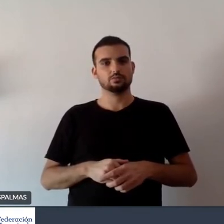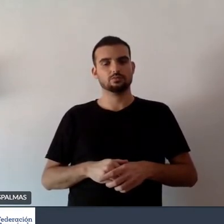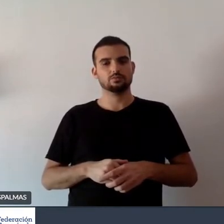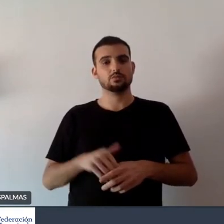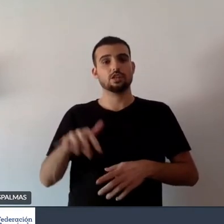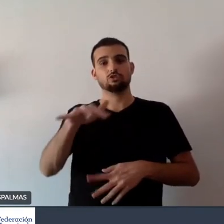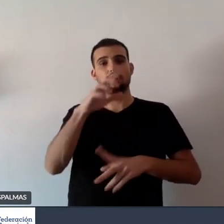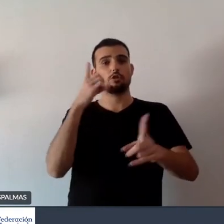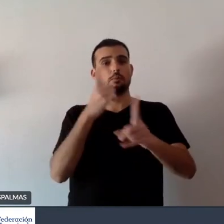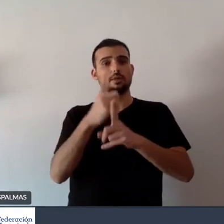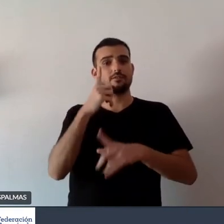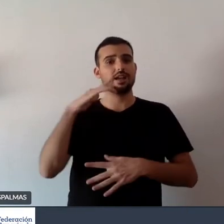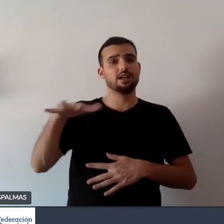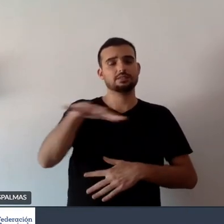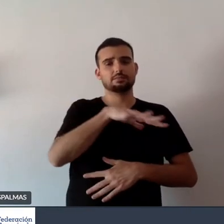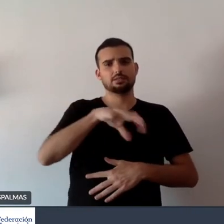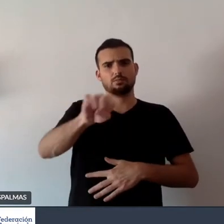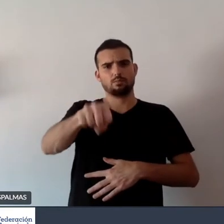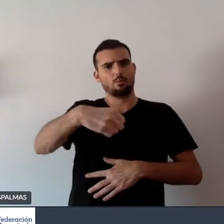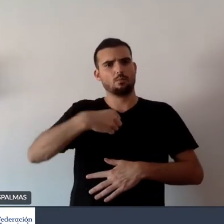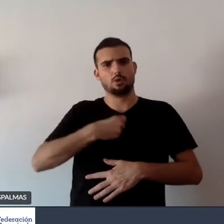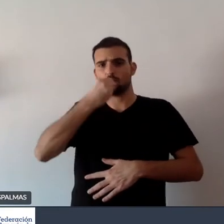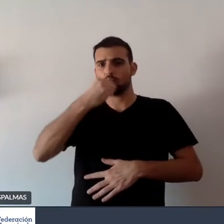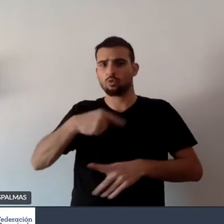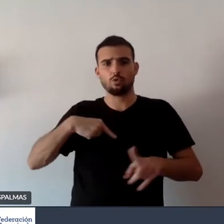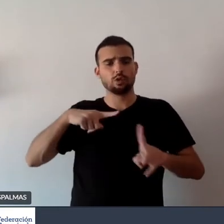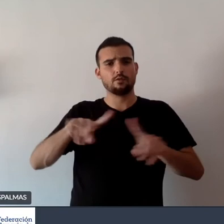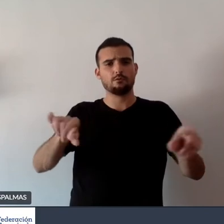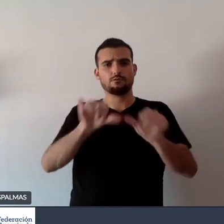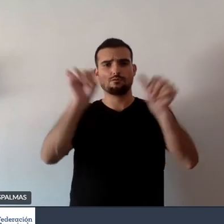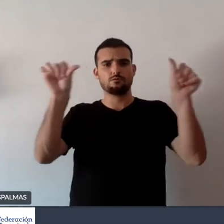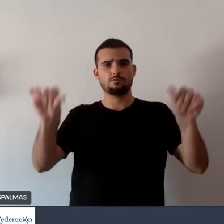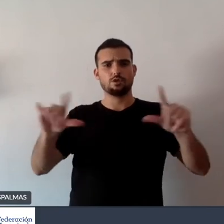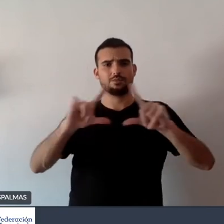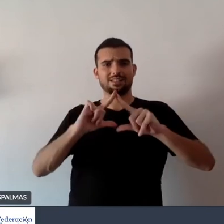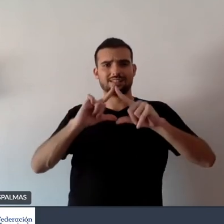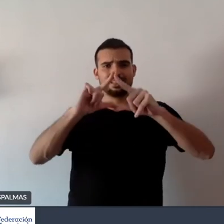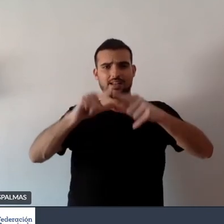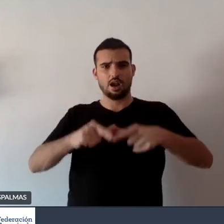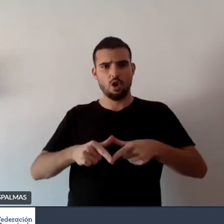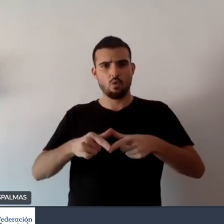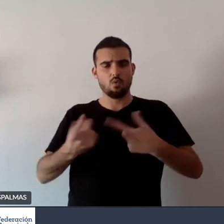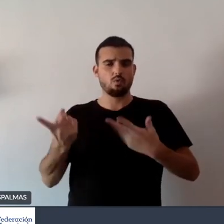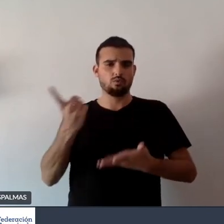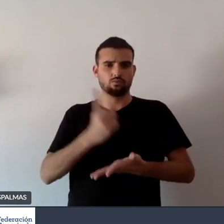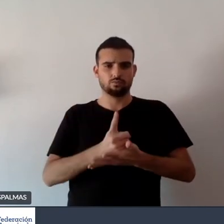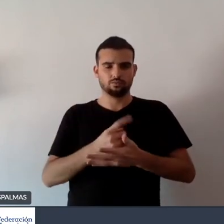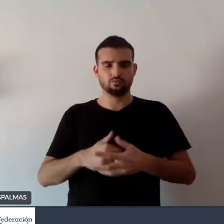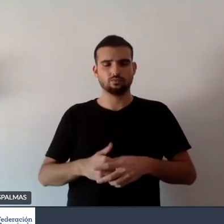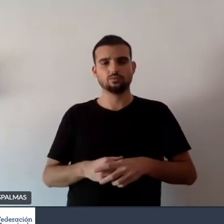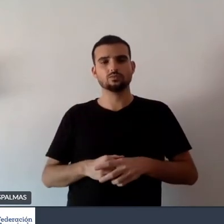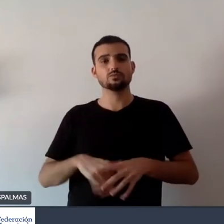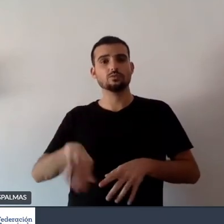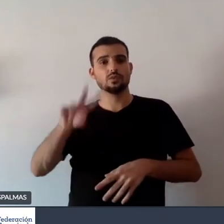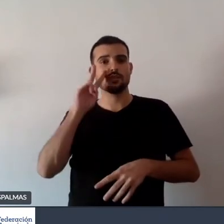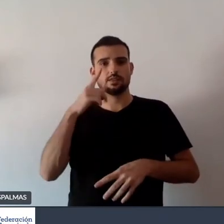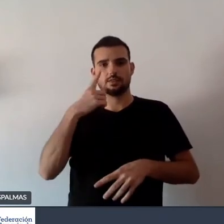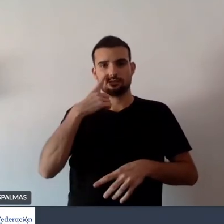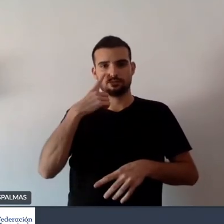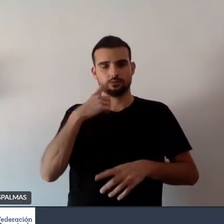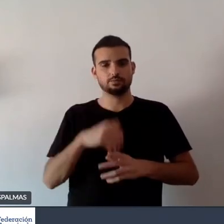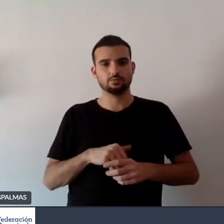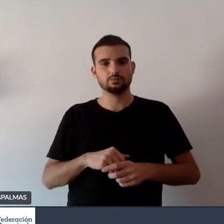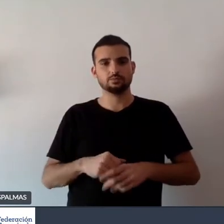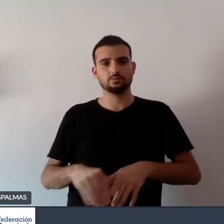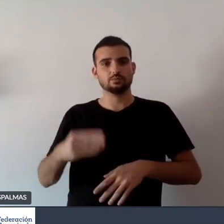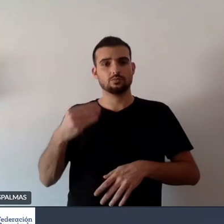este spacing es muy bueno para buscar la triangulación en el mismatch, luego la continuación del grande y si no, para girar allí. Fijaos, mismatch